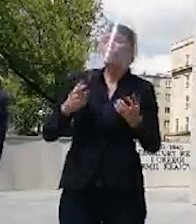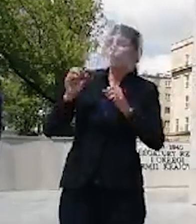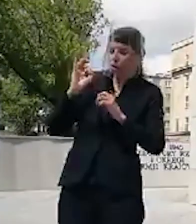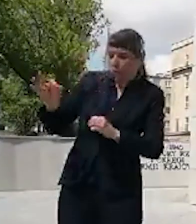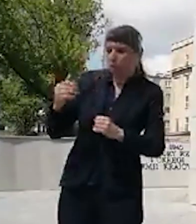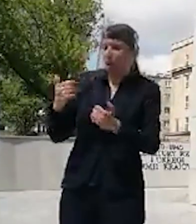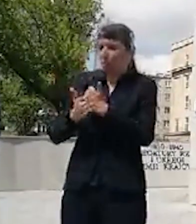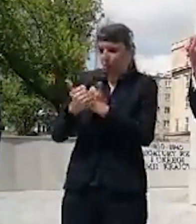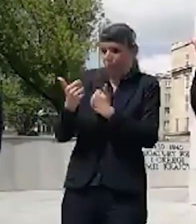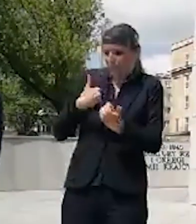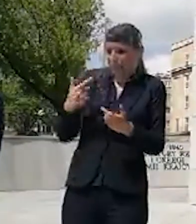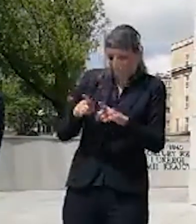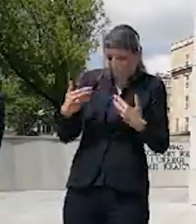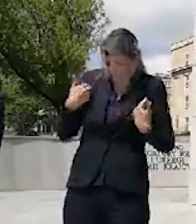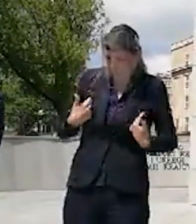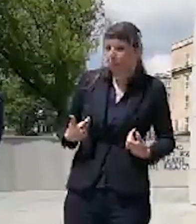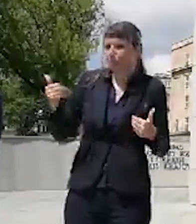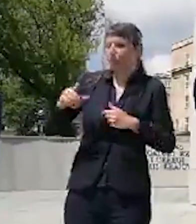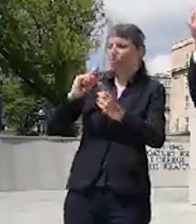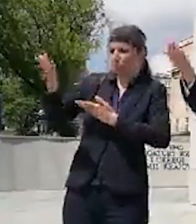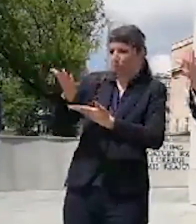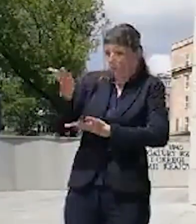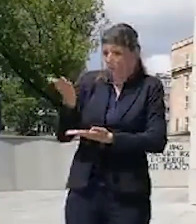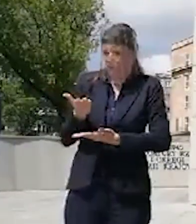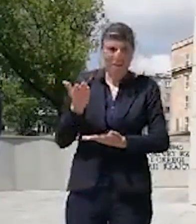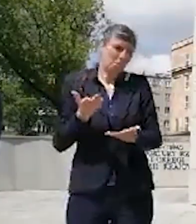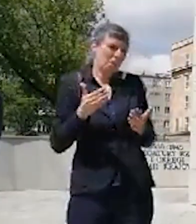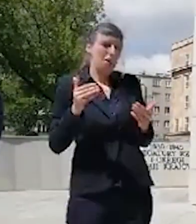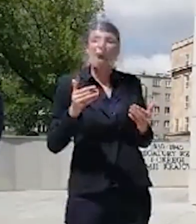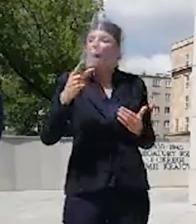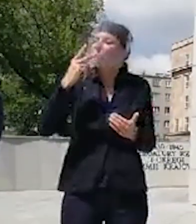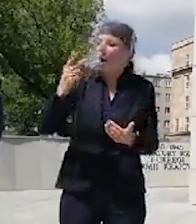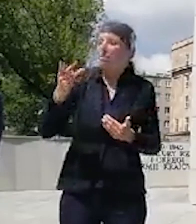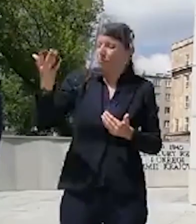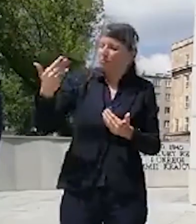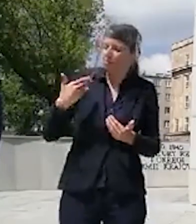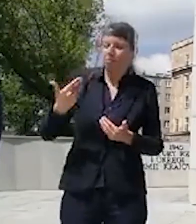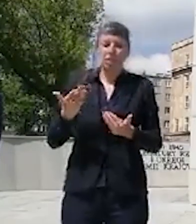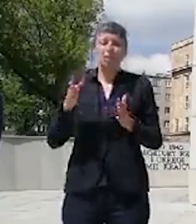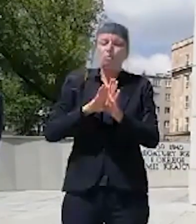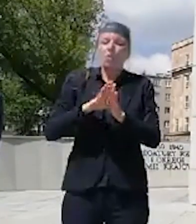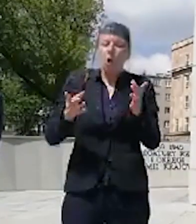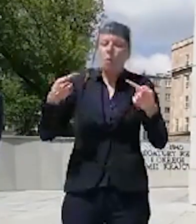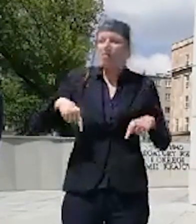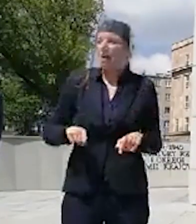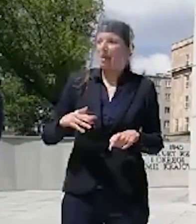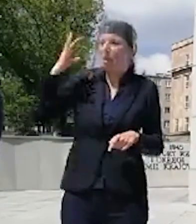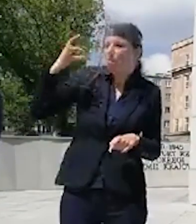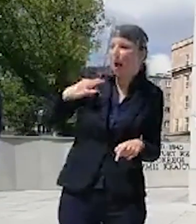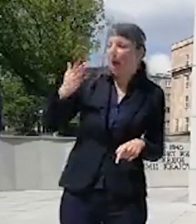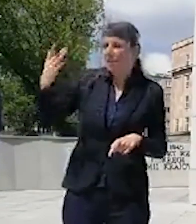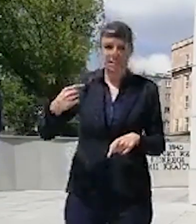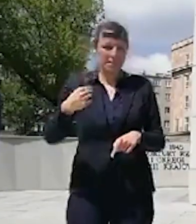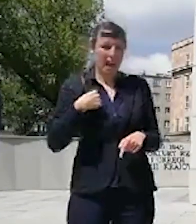Albo aż, prawda? Proszę popatrzeć na to, co my obywatele, pani i ja, mogliśmy obserwować, kiedy pojawiał się ten kryzys związany z przesileniem,